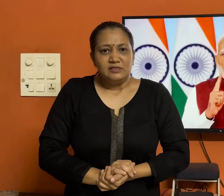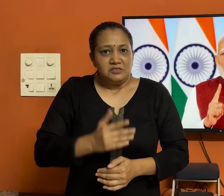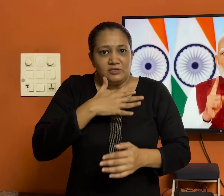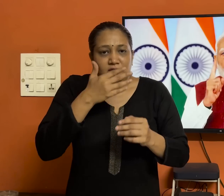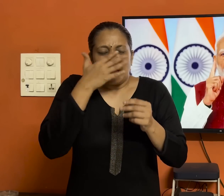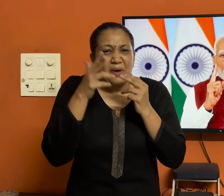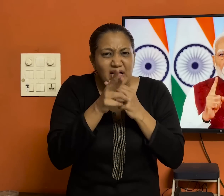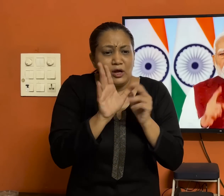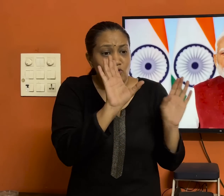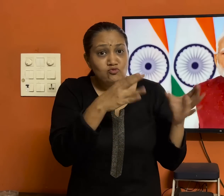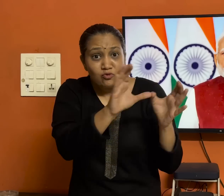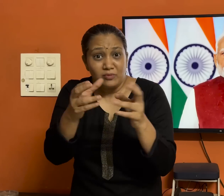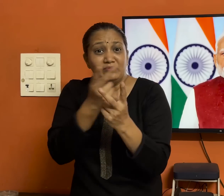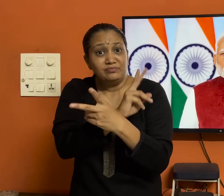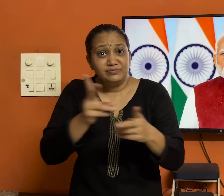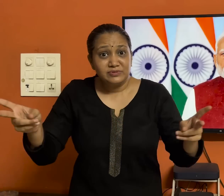आतंक का हर संगठन